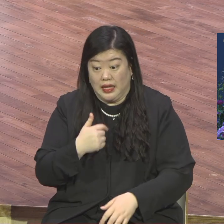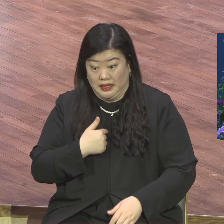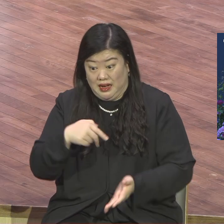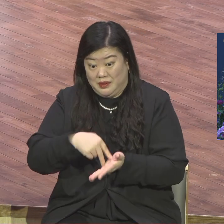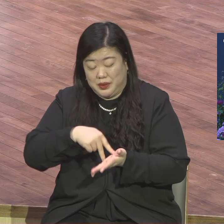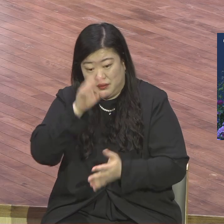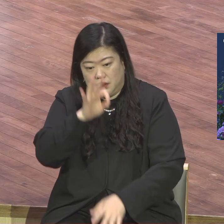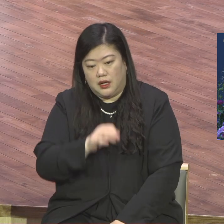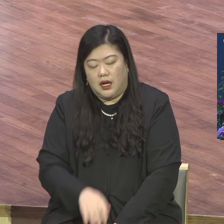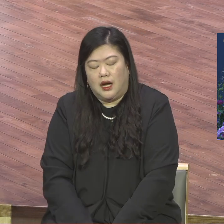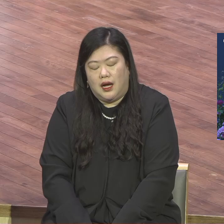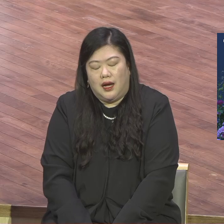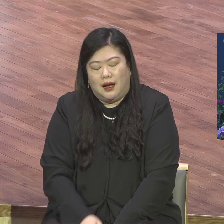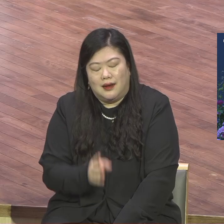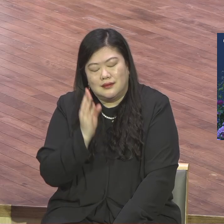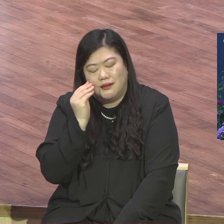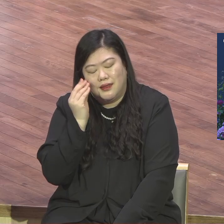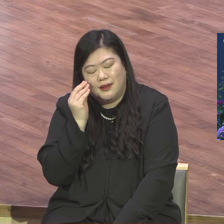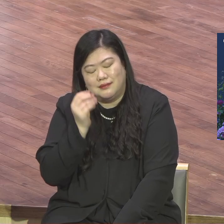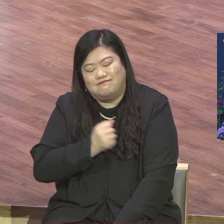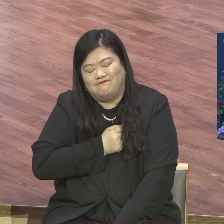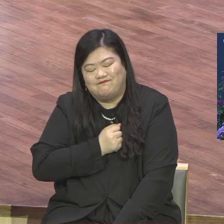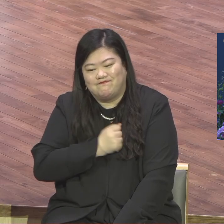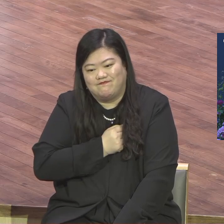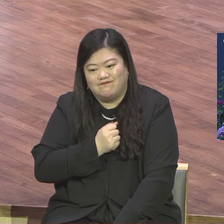여러분은 누가 여러분을 제한시키고 있습니까?